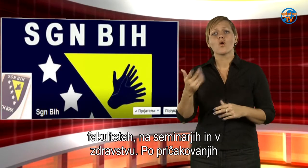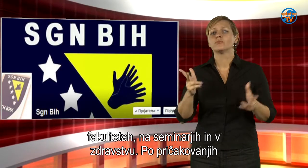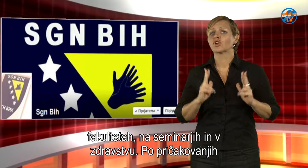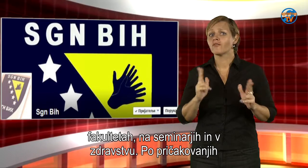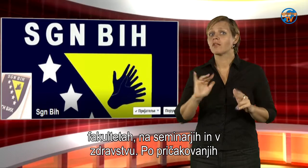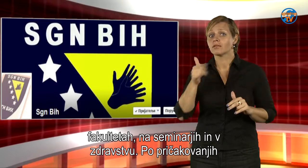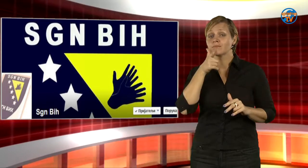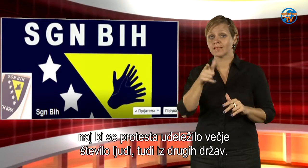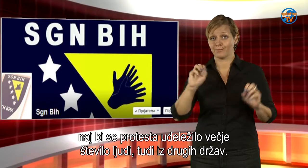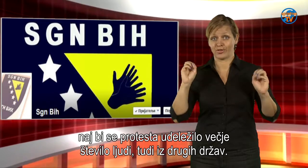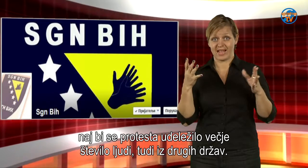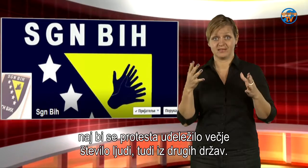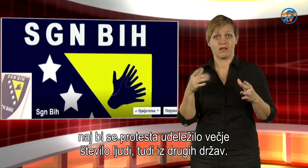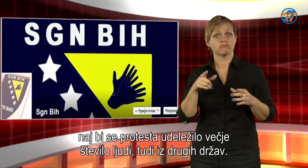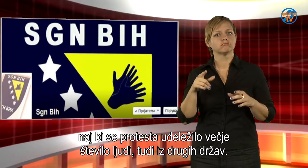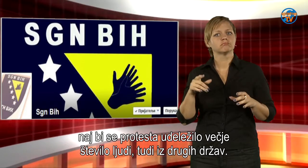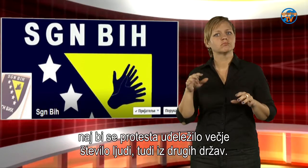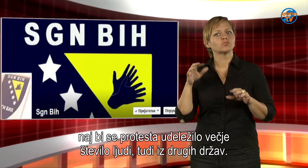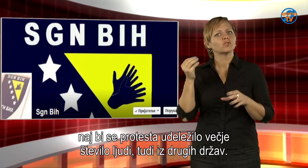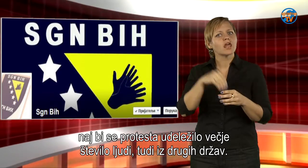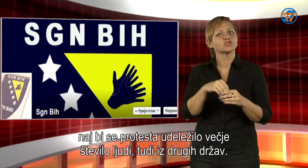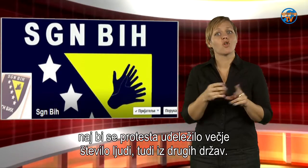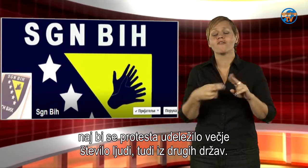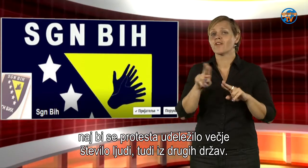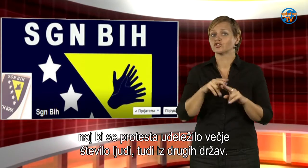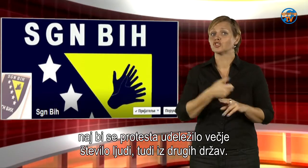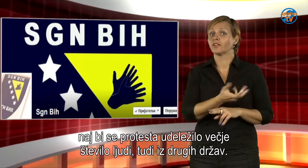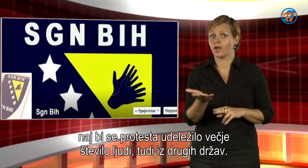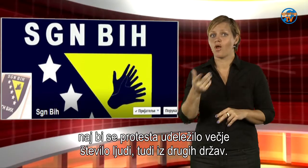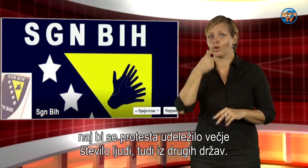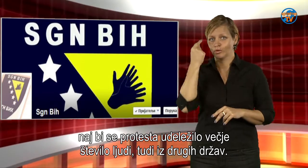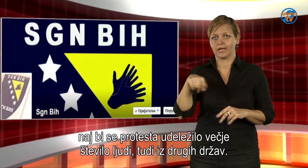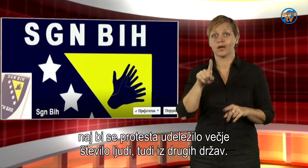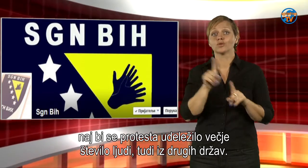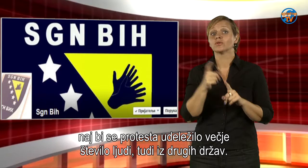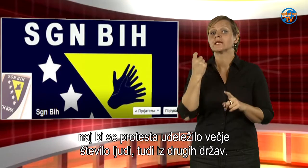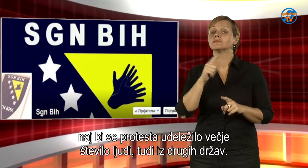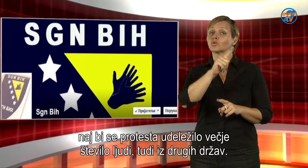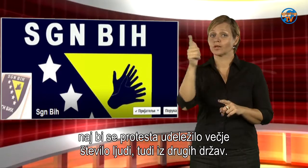Po pričakovanjih naj bi se protesta udeležilo večje število ljudi, tudi iz drugih držav.